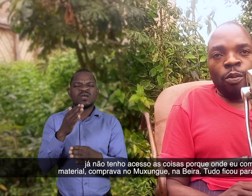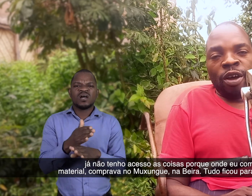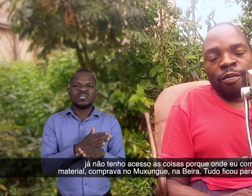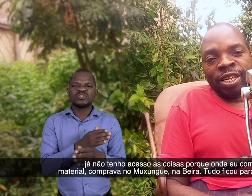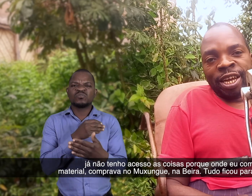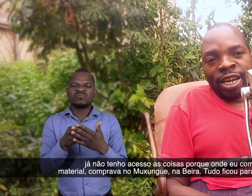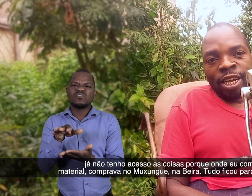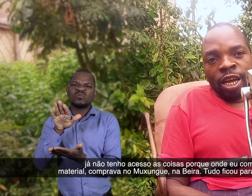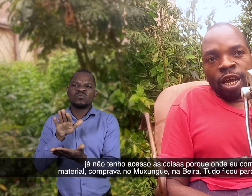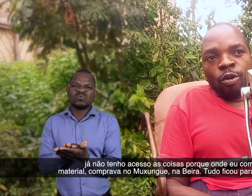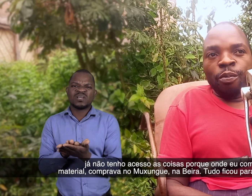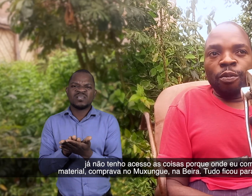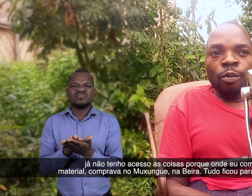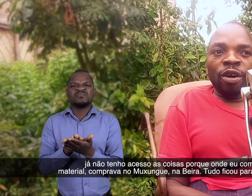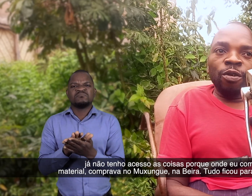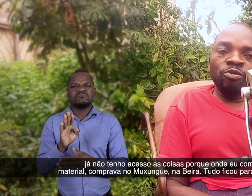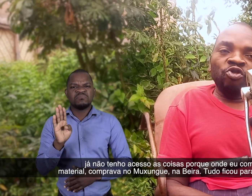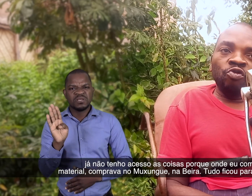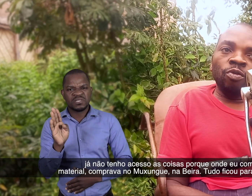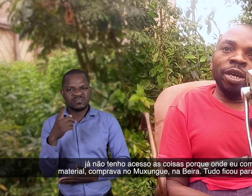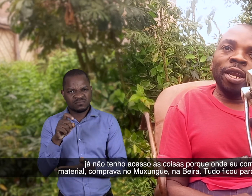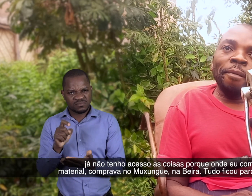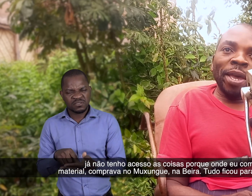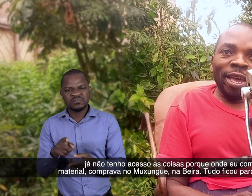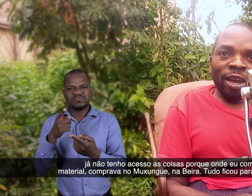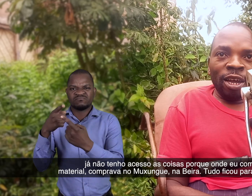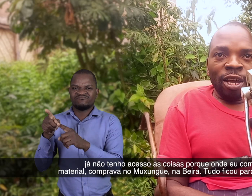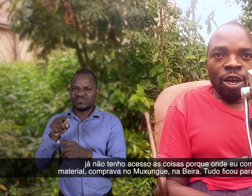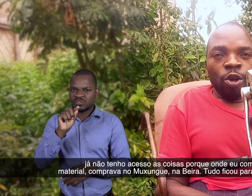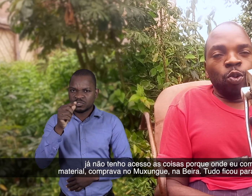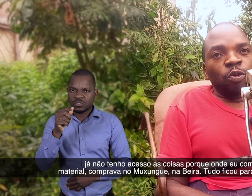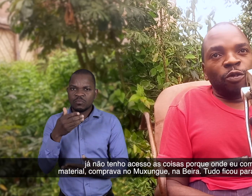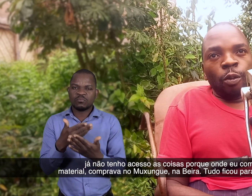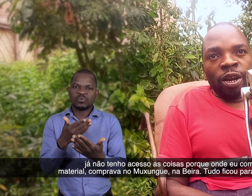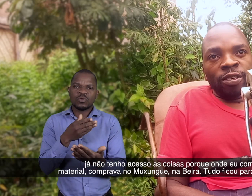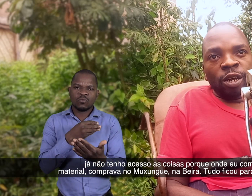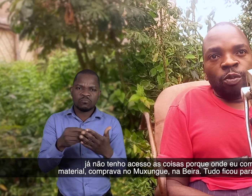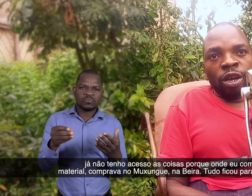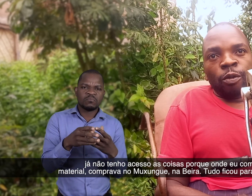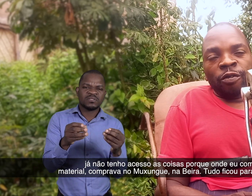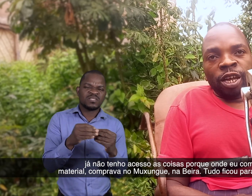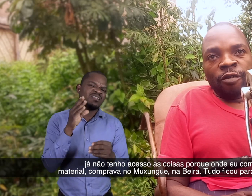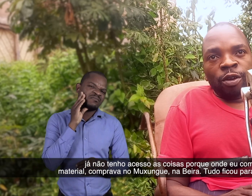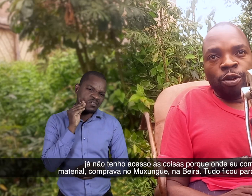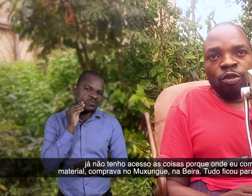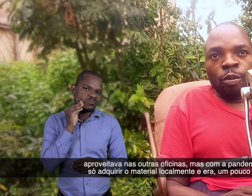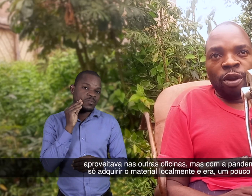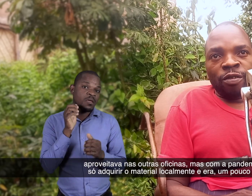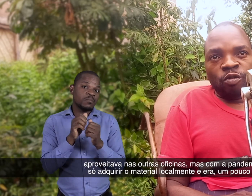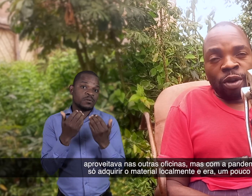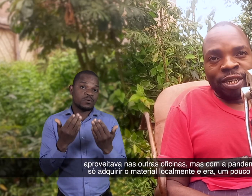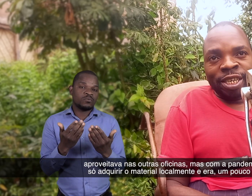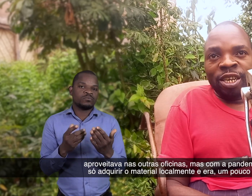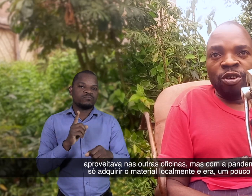onde eu comprava materiales, comprava no chão, na beira, tudo ficou paralisado, porque aproveitava onde se